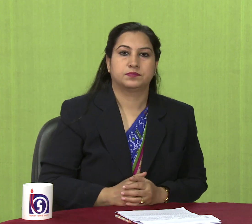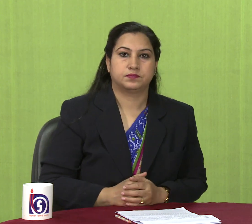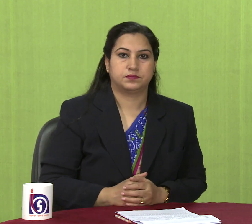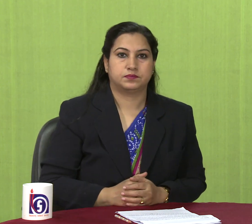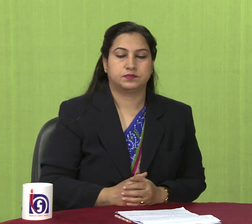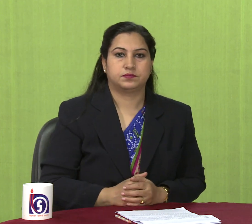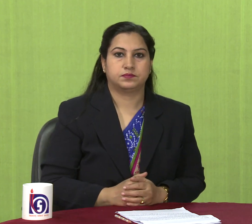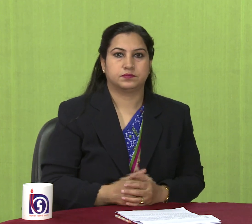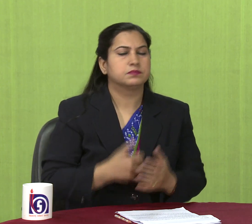जब जब,